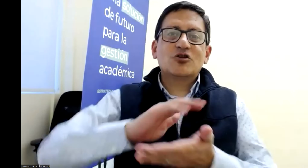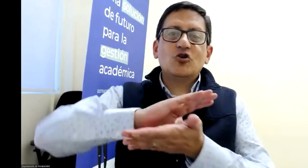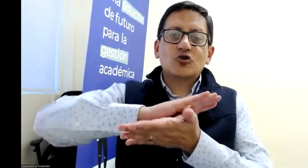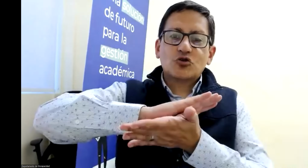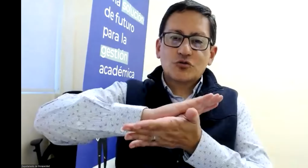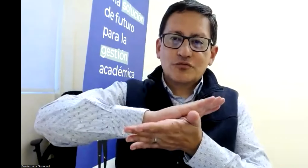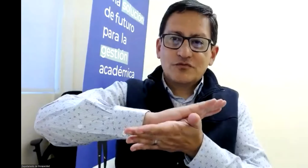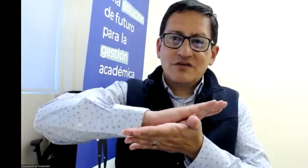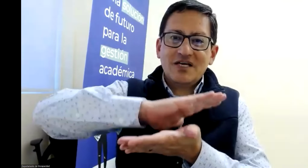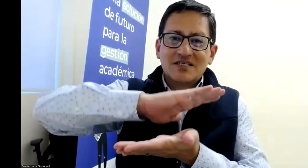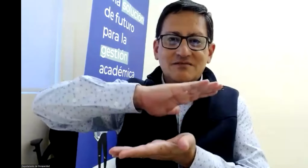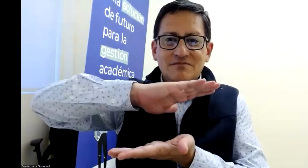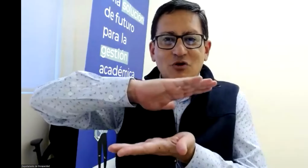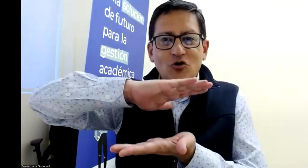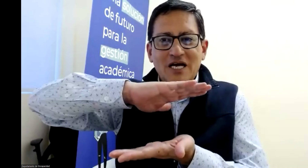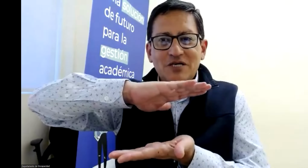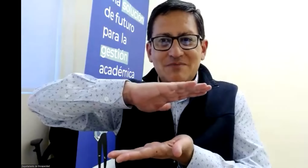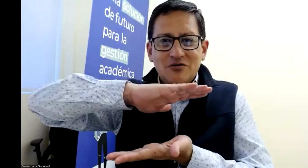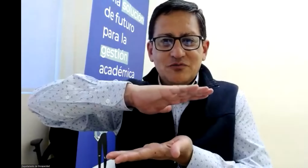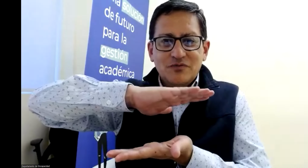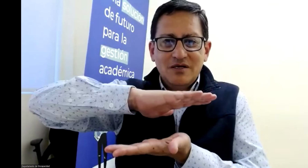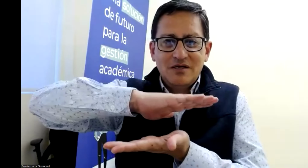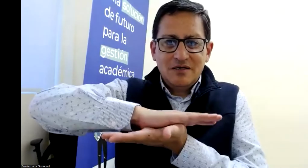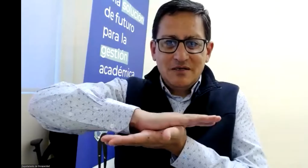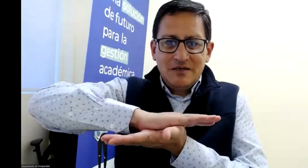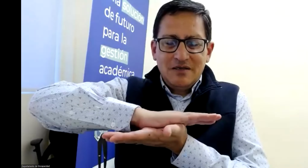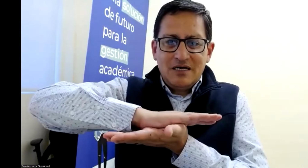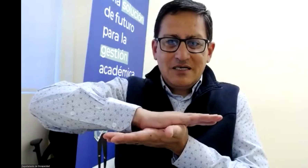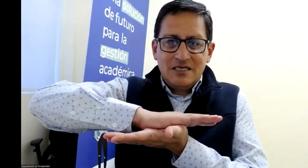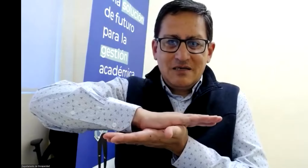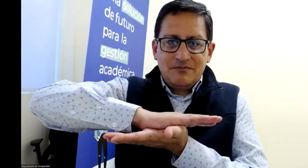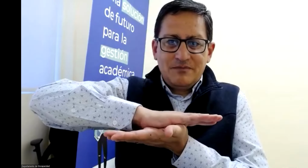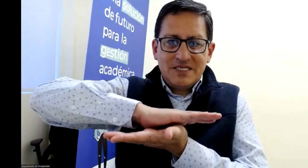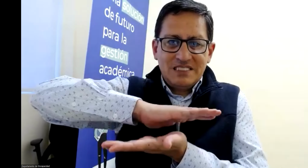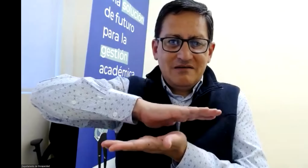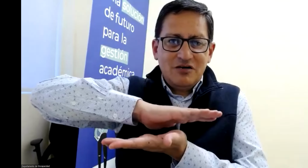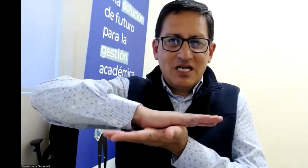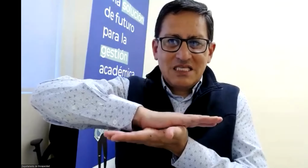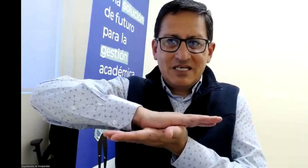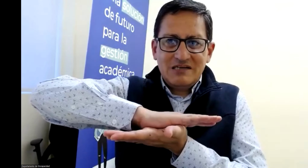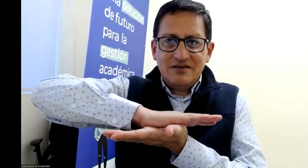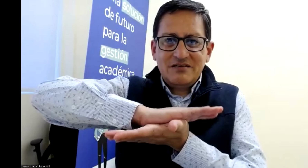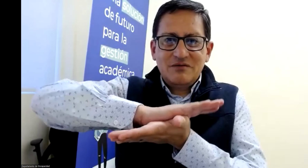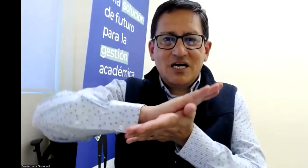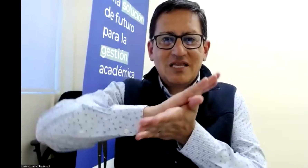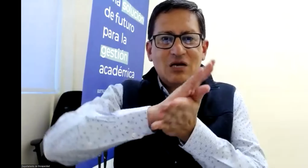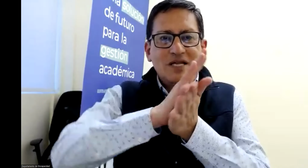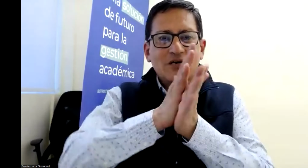todos y fíjense vamos a colocar nuestra mano aquí pasiva abajo la activa arriba y vamos a dar la vuelta